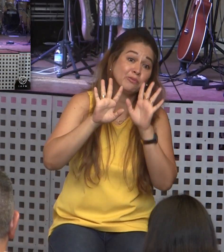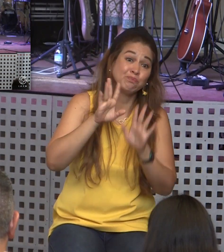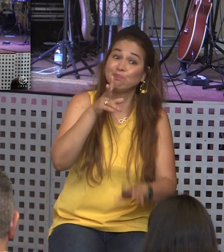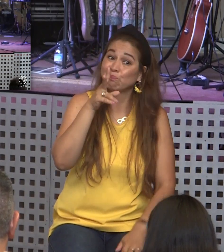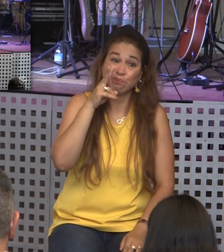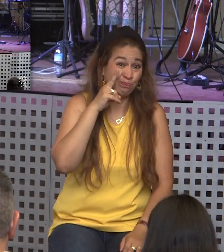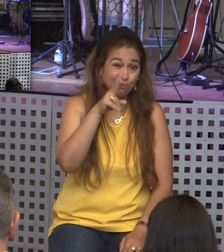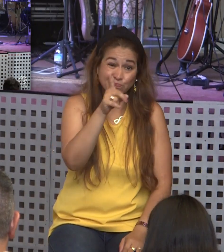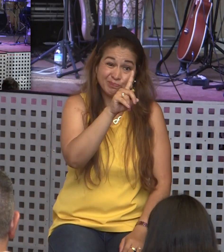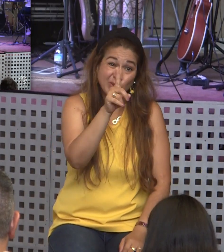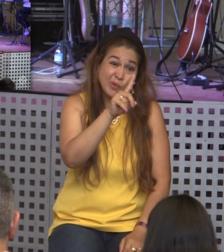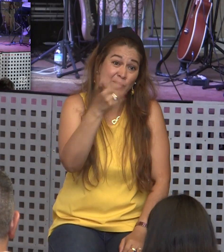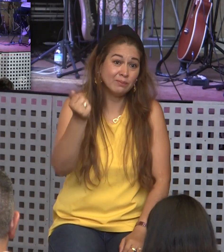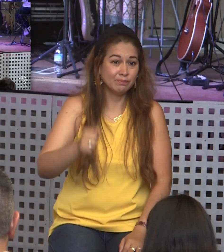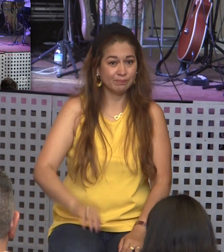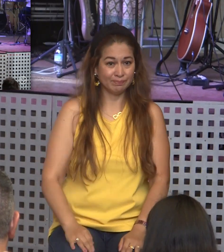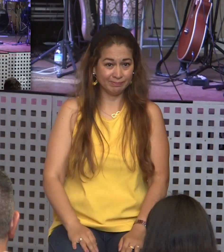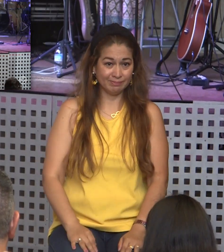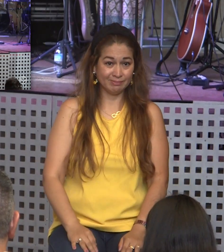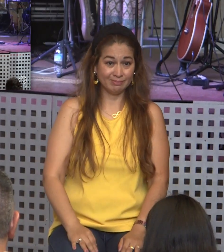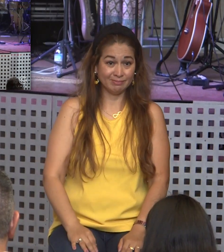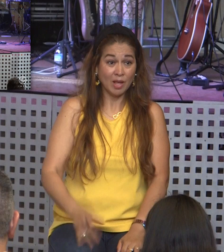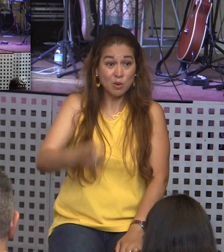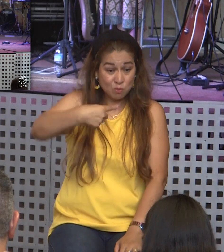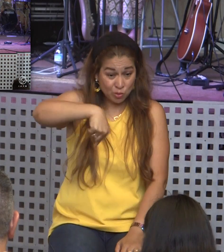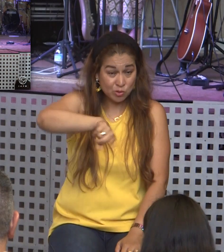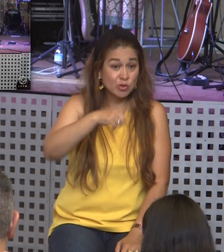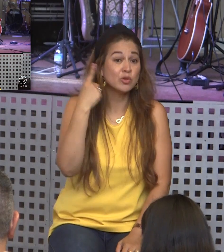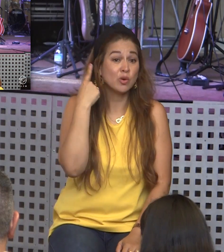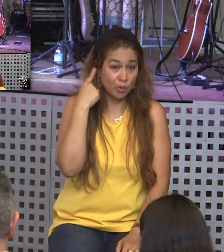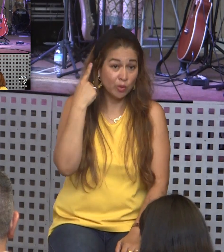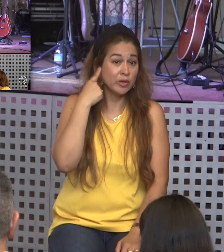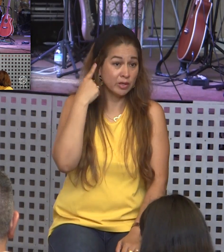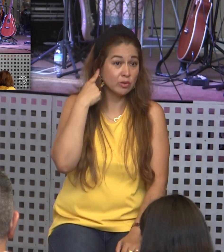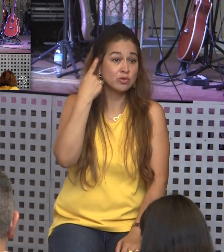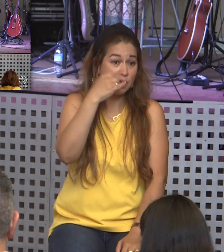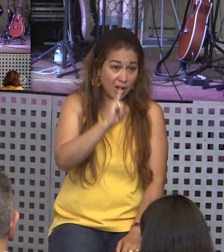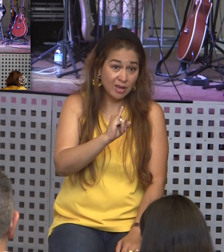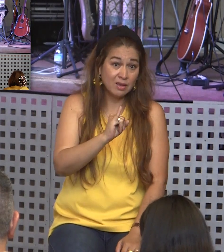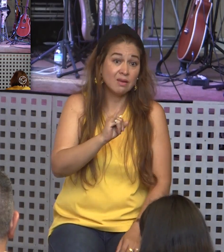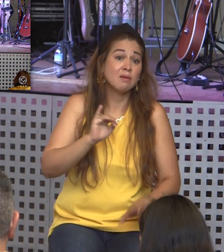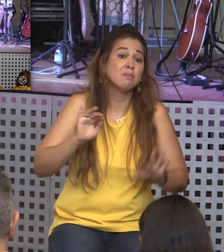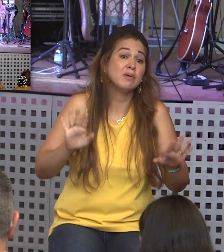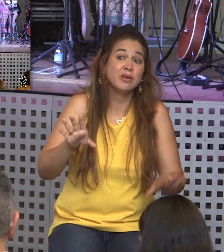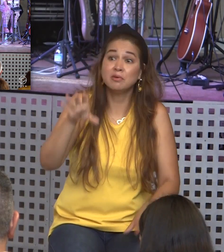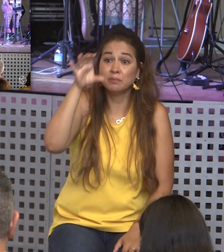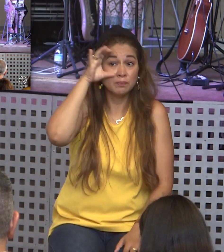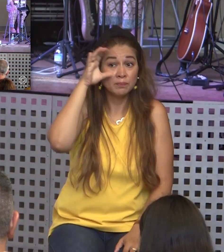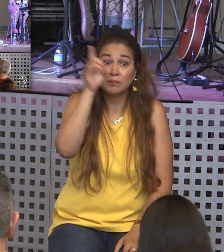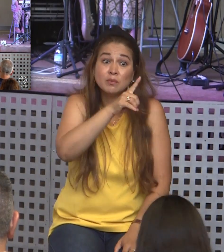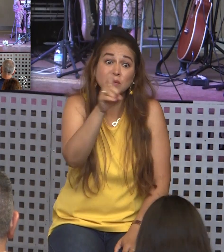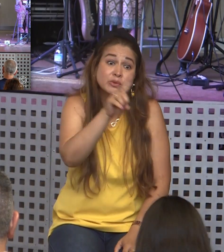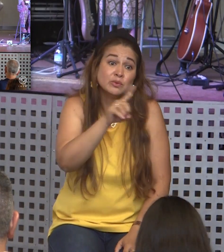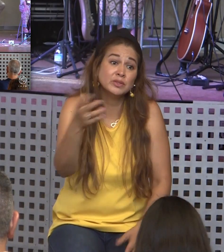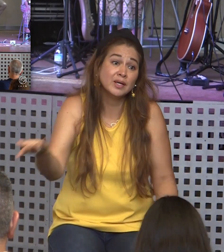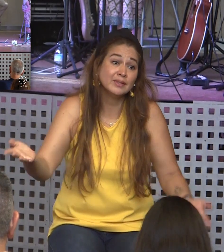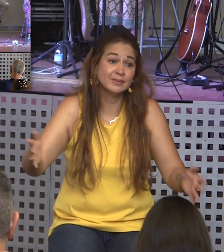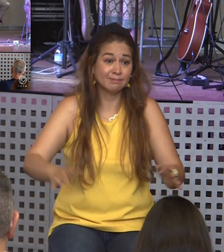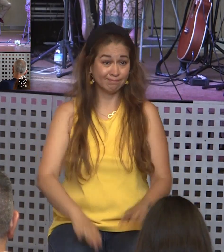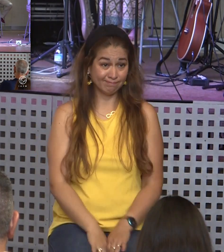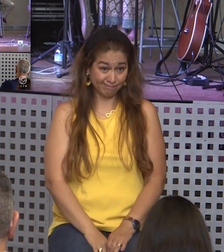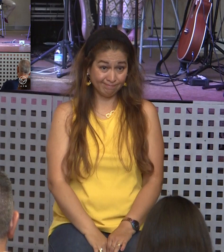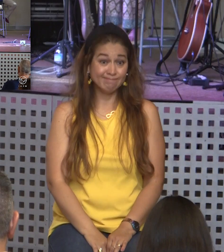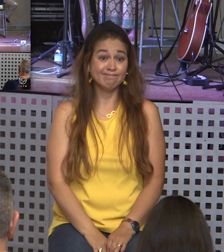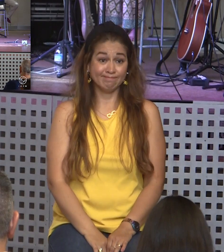Qué lástima que el Señor nos tenga que hablar con parábolas. Y ojo, es bueno para nosotros. ¿Por qué? Mira,